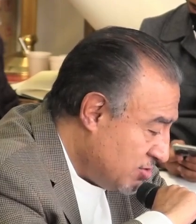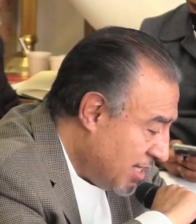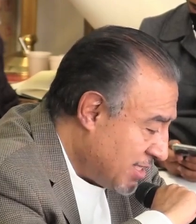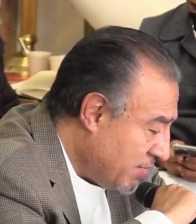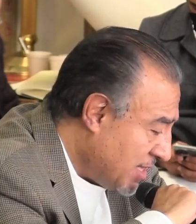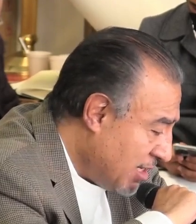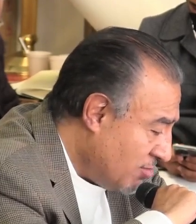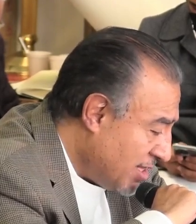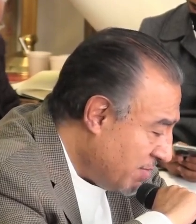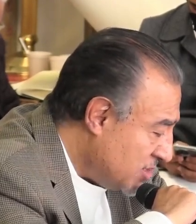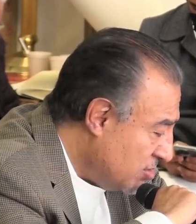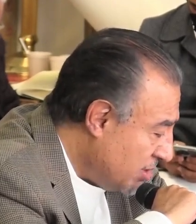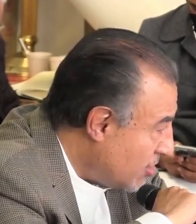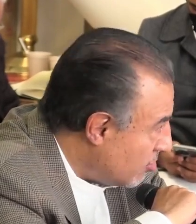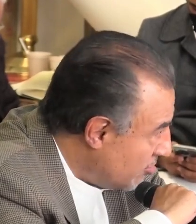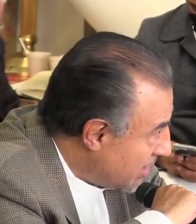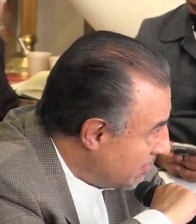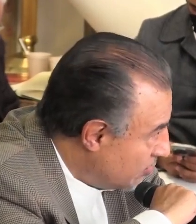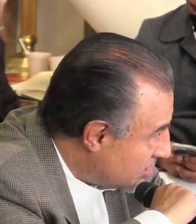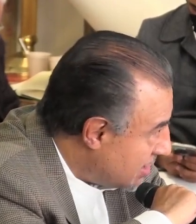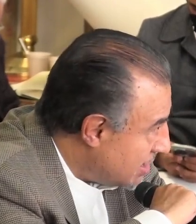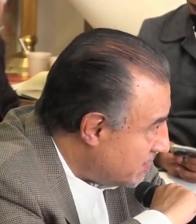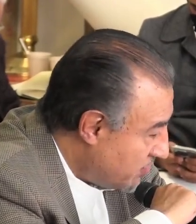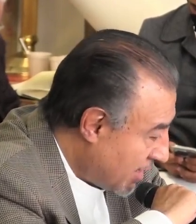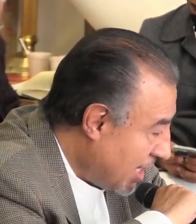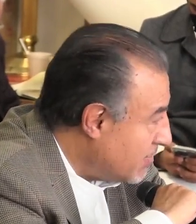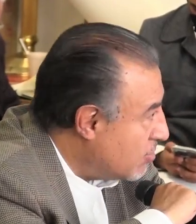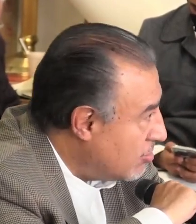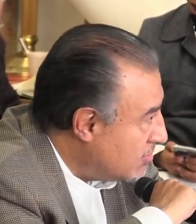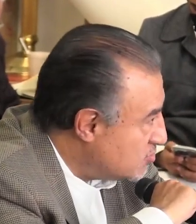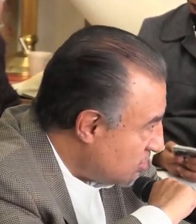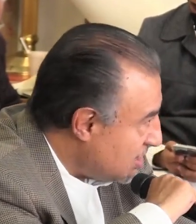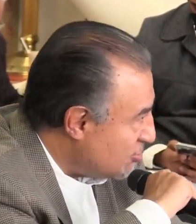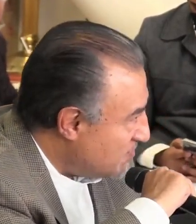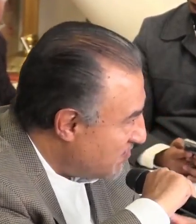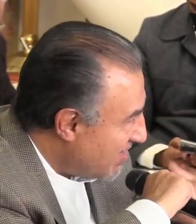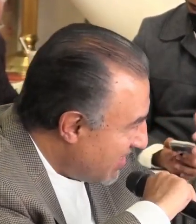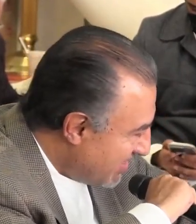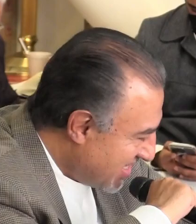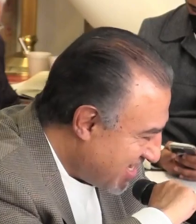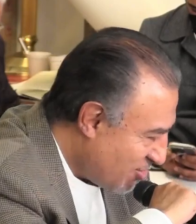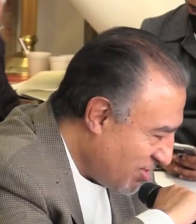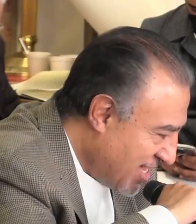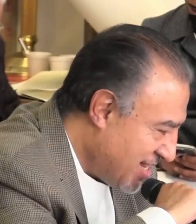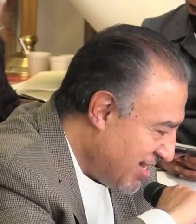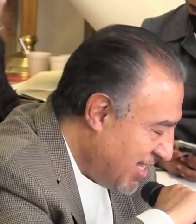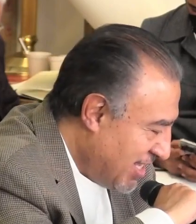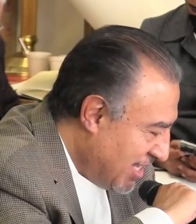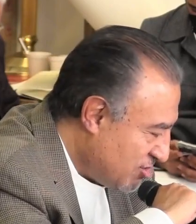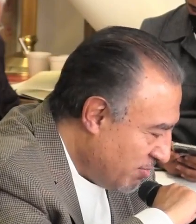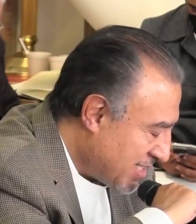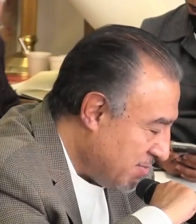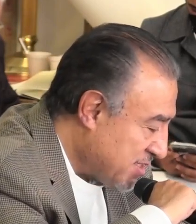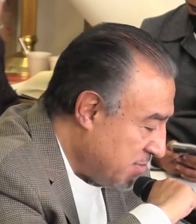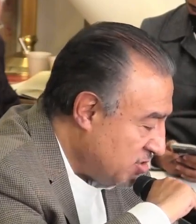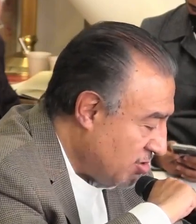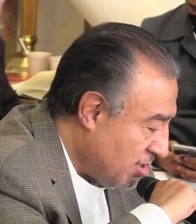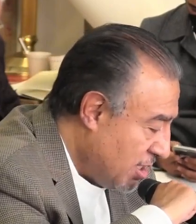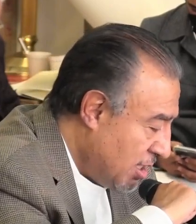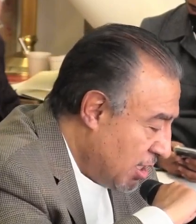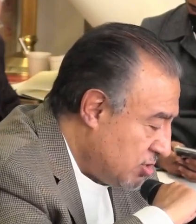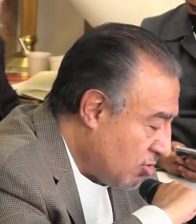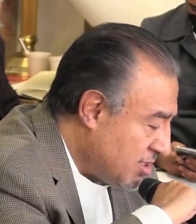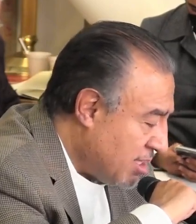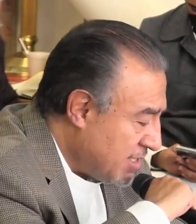patrimonio de la ciudad también tiene una dimensión económica importante que a lo mejor no hemos podido desarrollar en su máxima